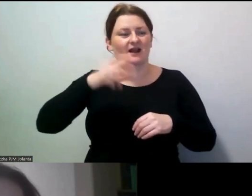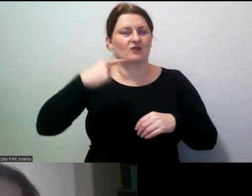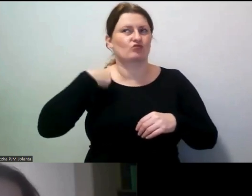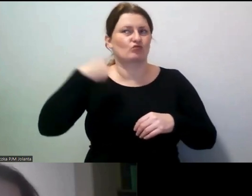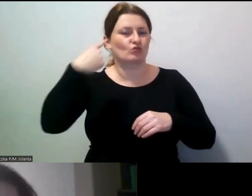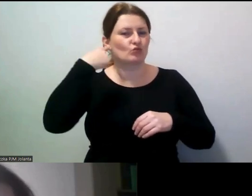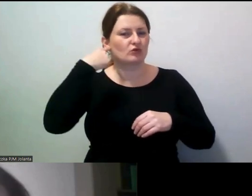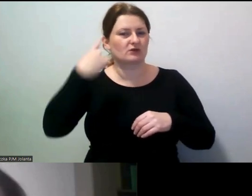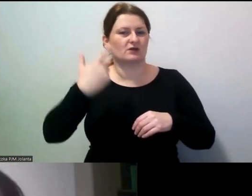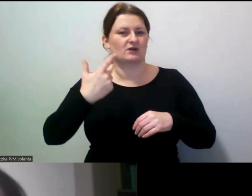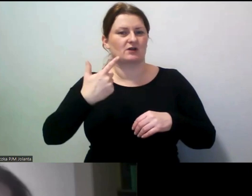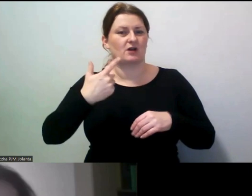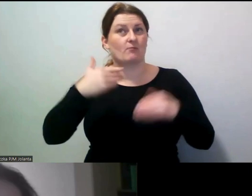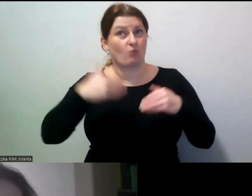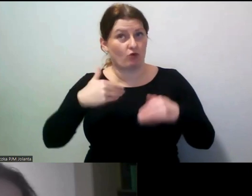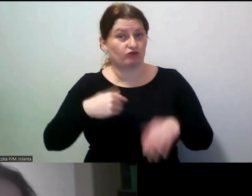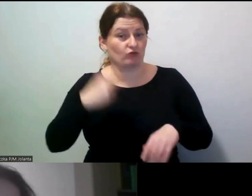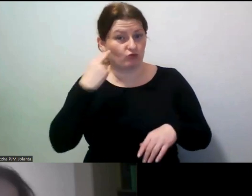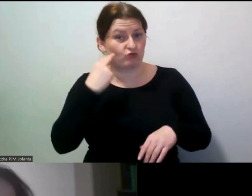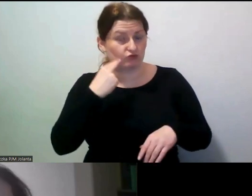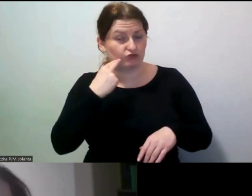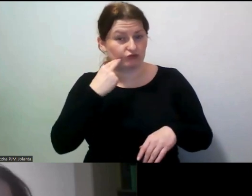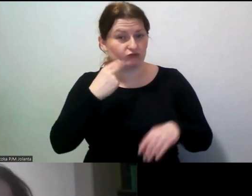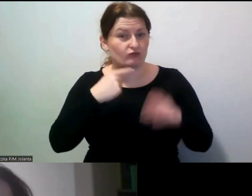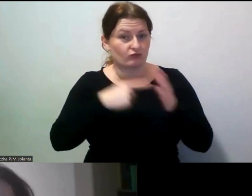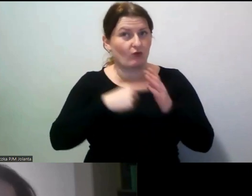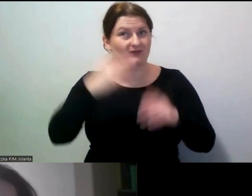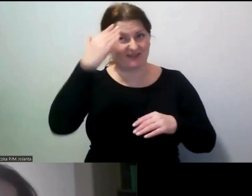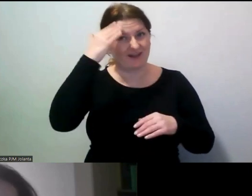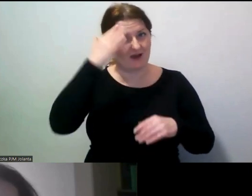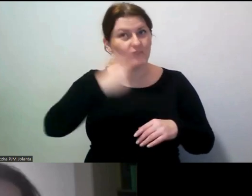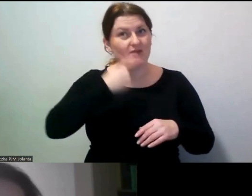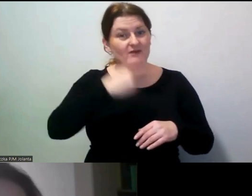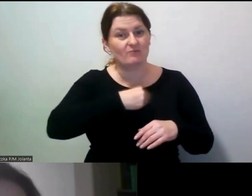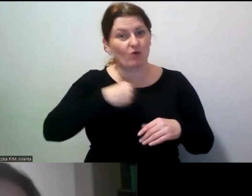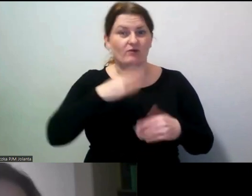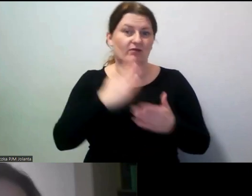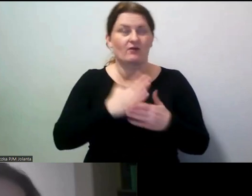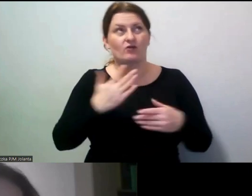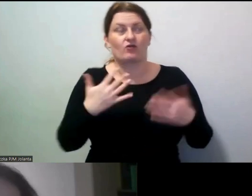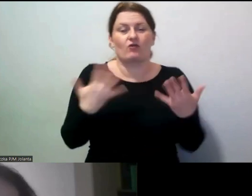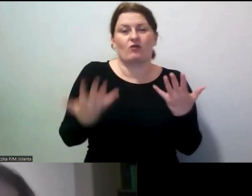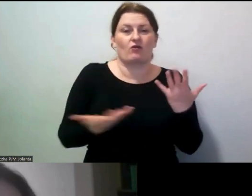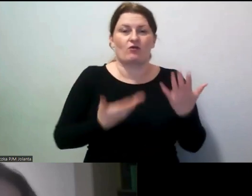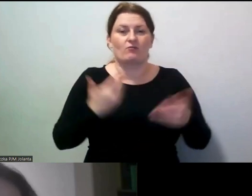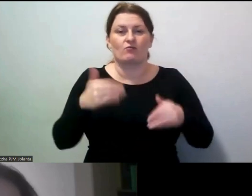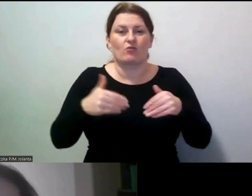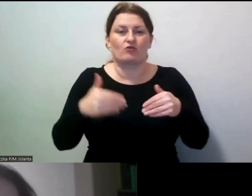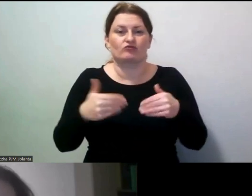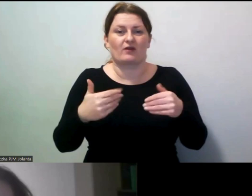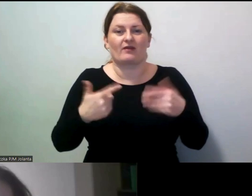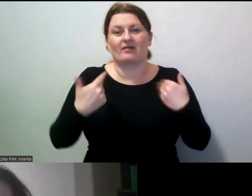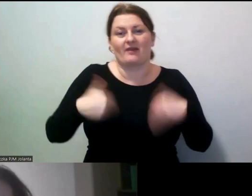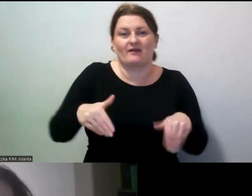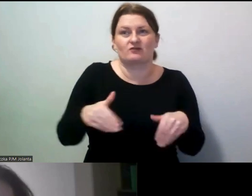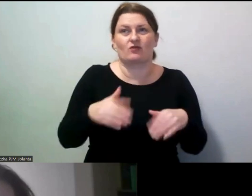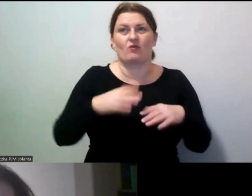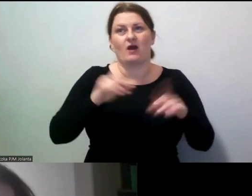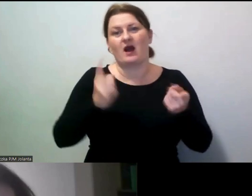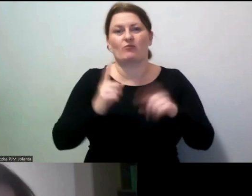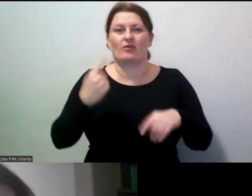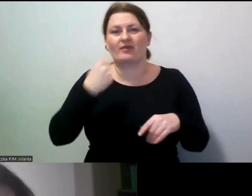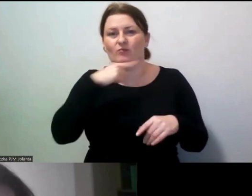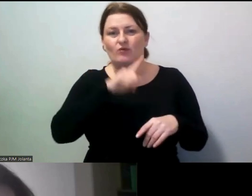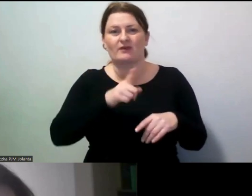jednak może głusi to znają polski, tylko nie wiem, jakby, nie wiem, czy nie chcą, czy nie potrafią się z